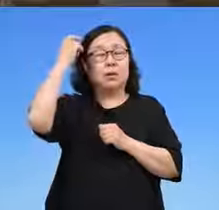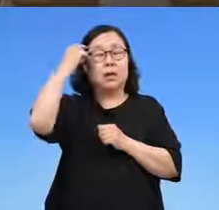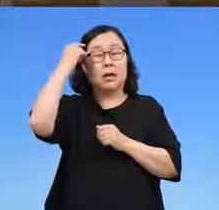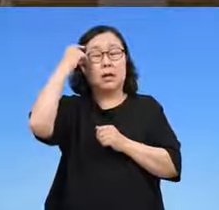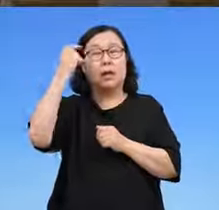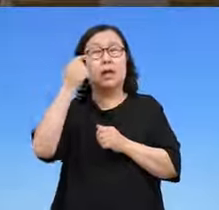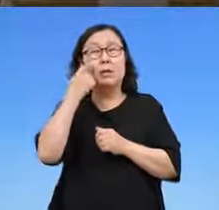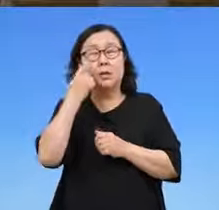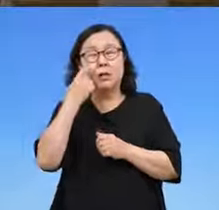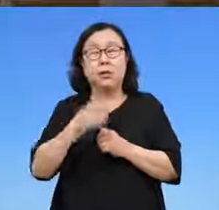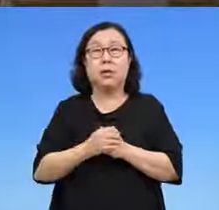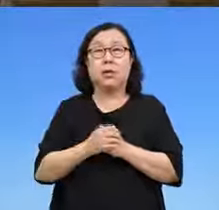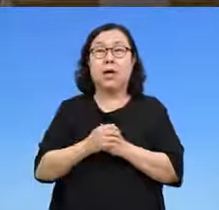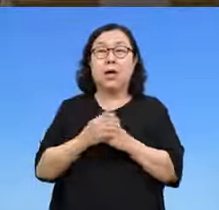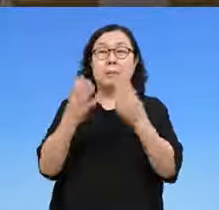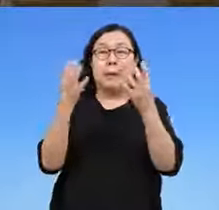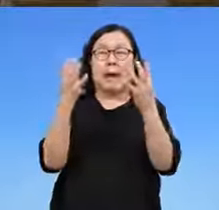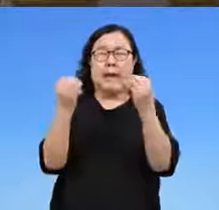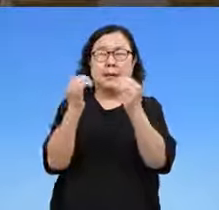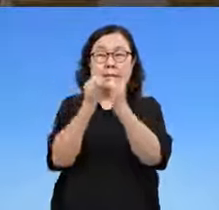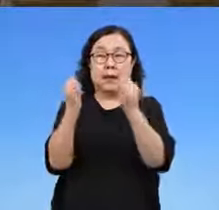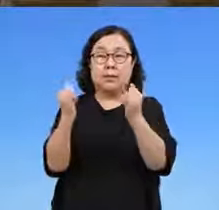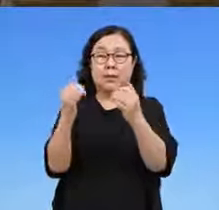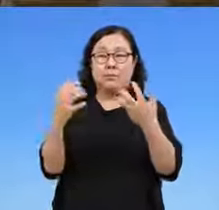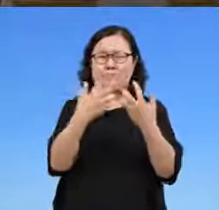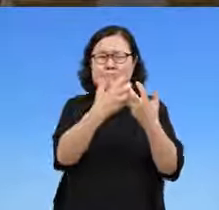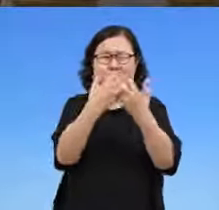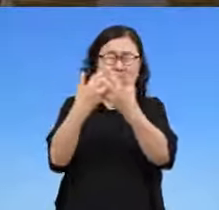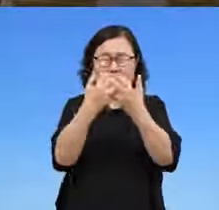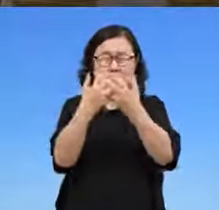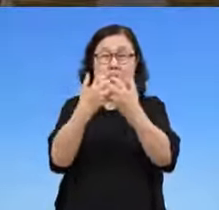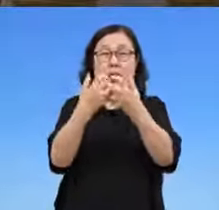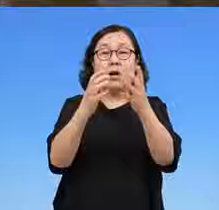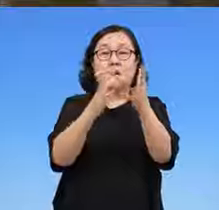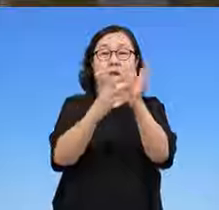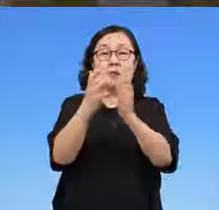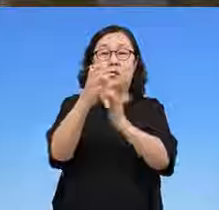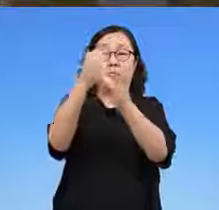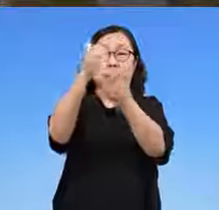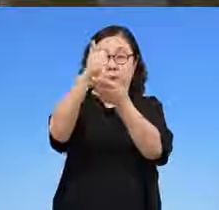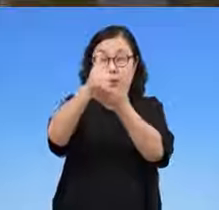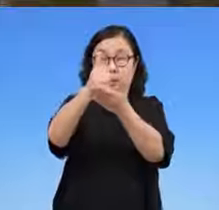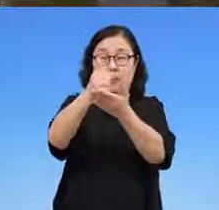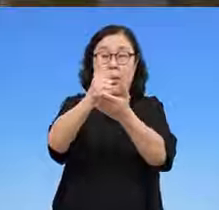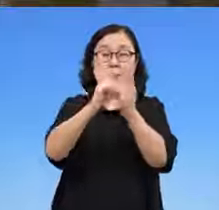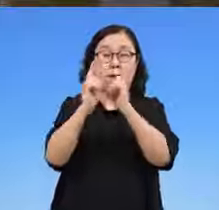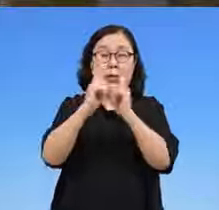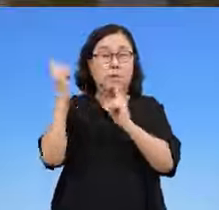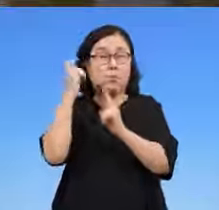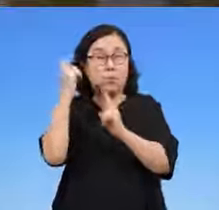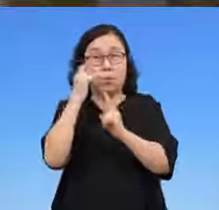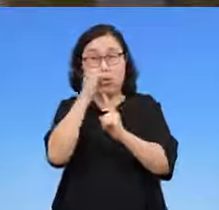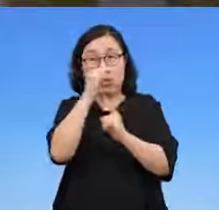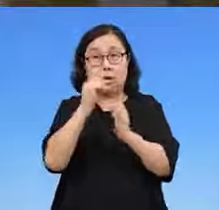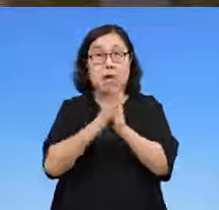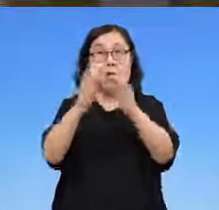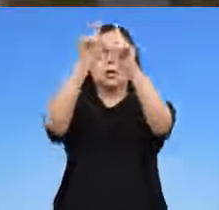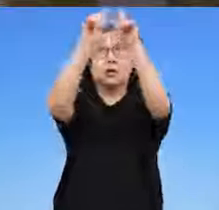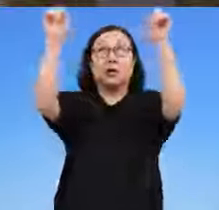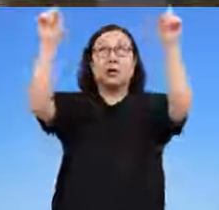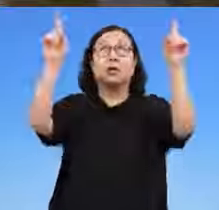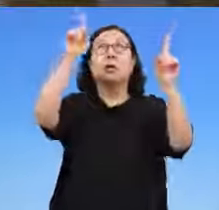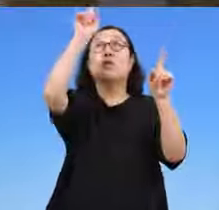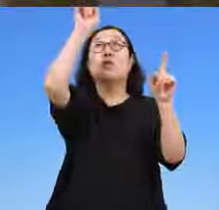그들에게 예수님이 지금 하나님 나라의 그 복음을 전하고 계시는데 갑자기 무슨 우르릉쾅쾅 소리가 나더니